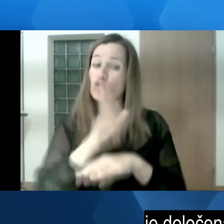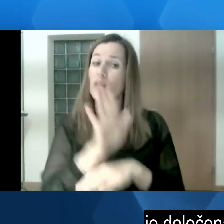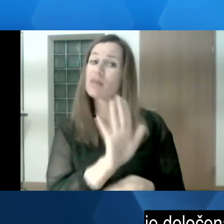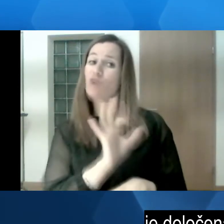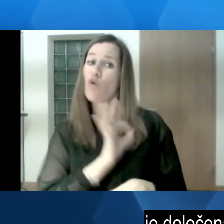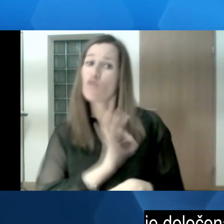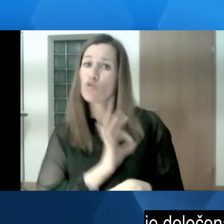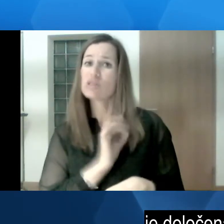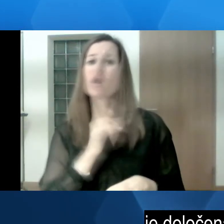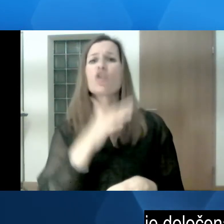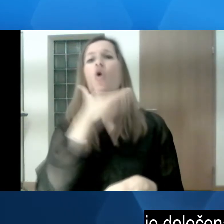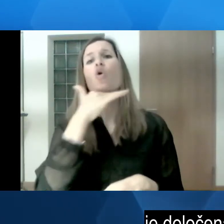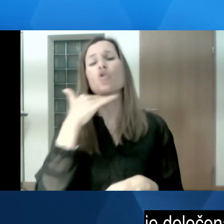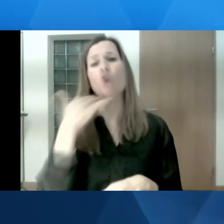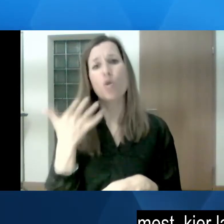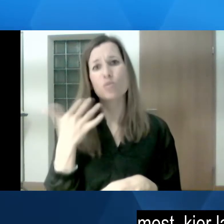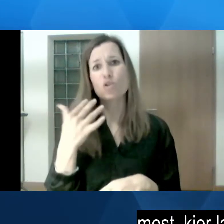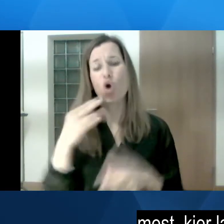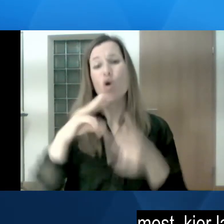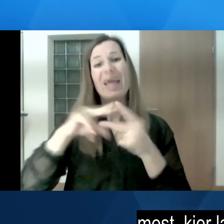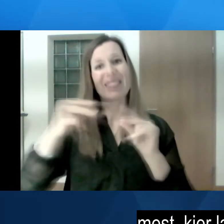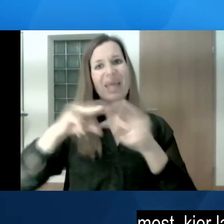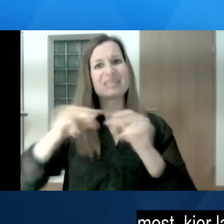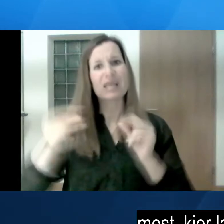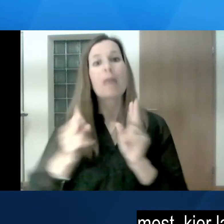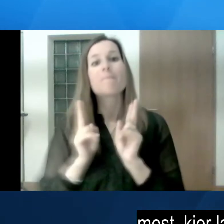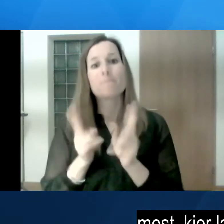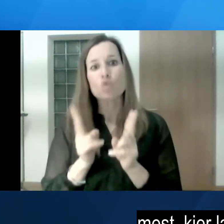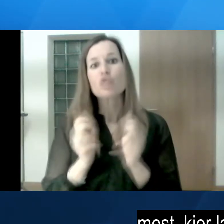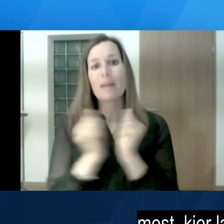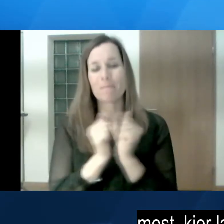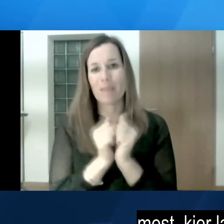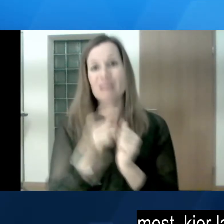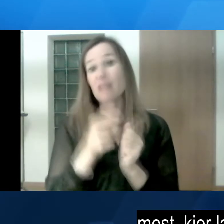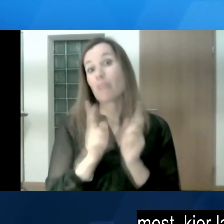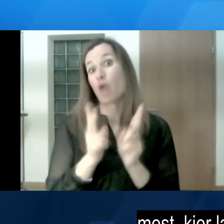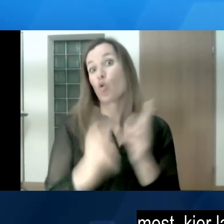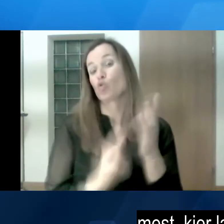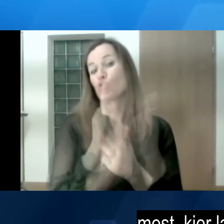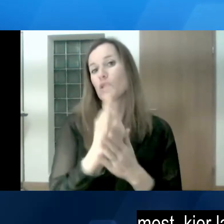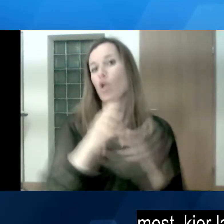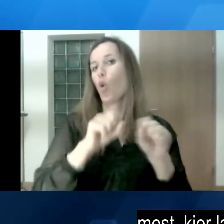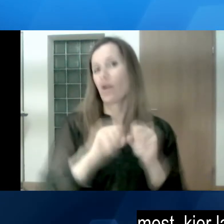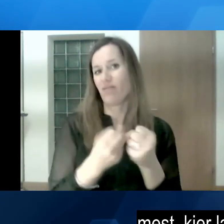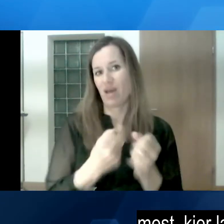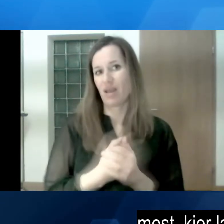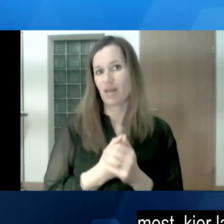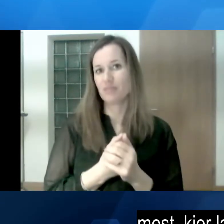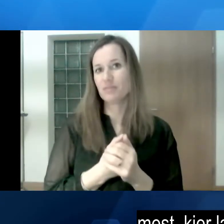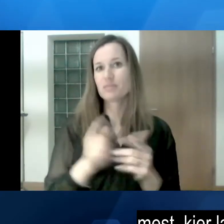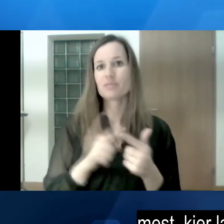ogromno genetskih možnih mest, kjer lahko pride do okvare. In če pogledamo,